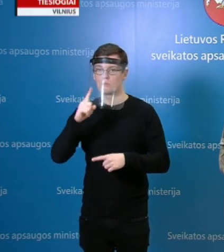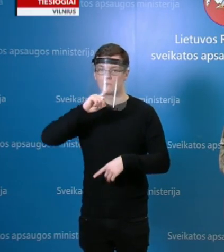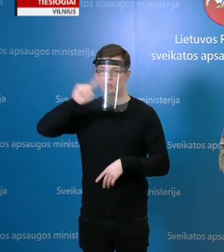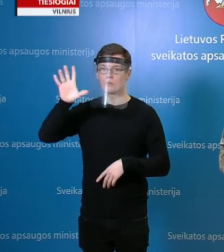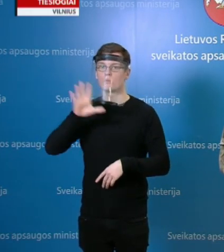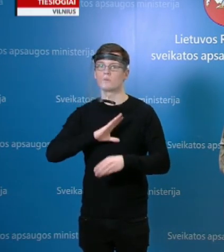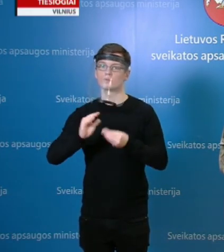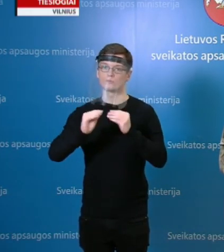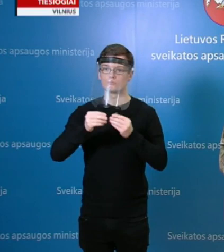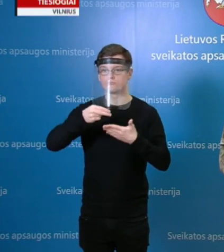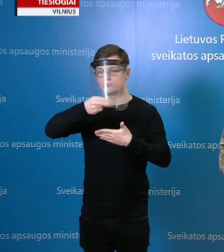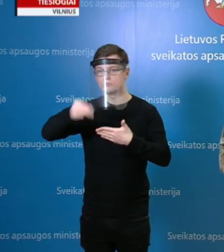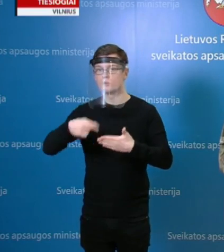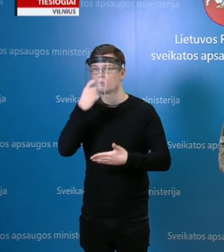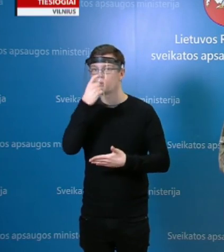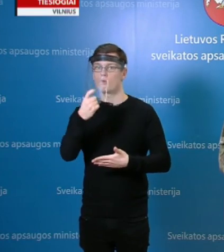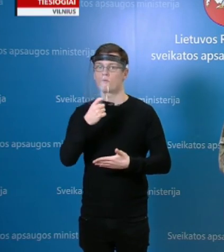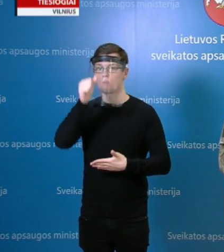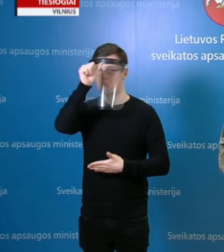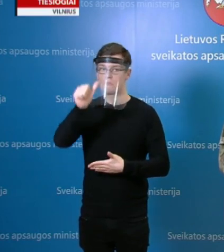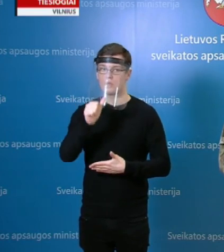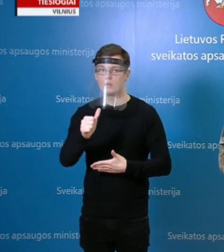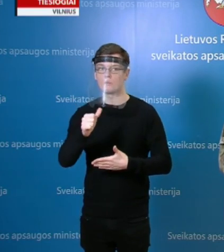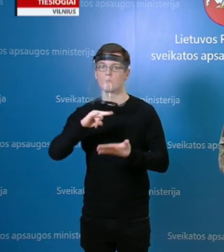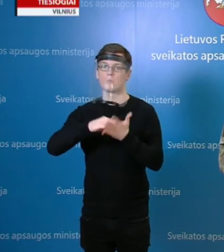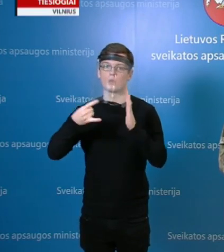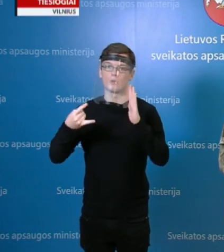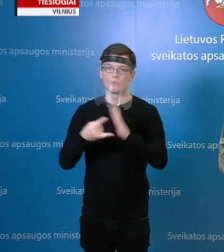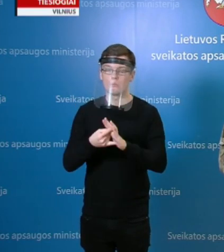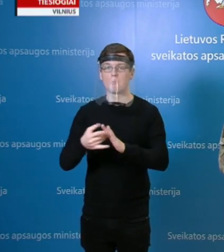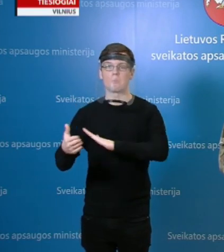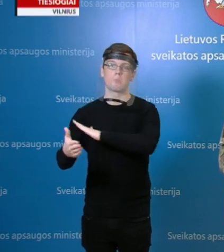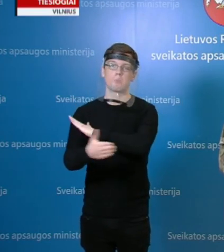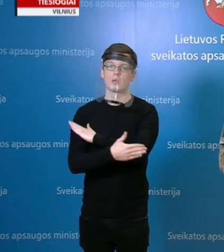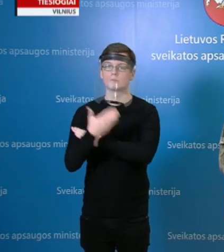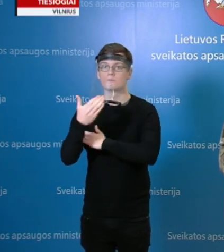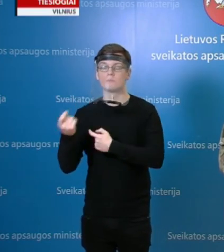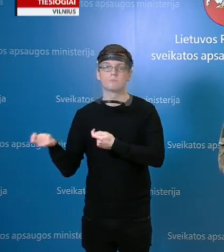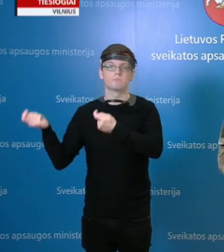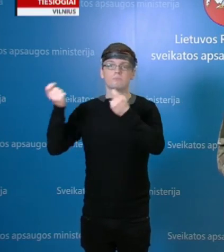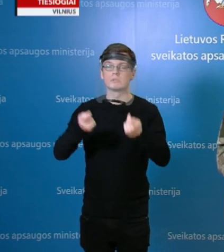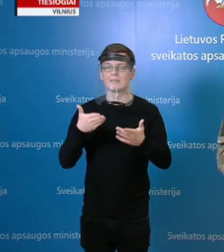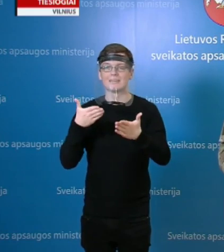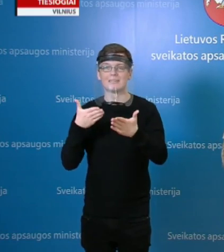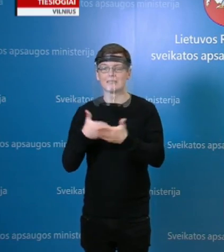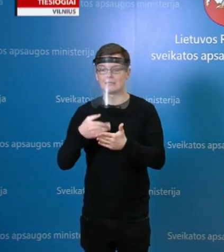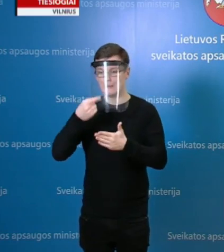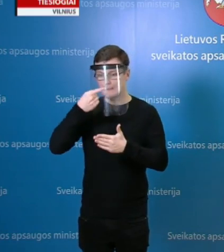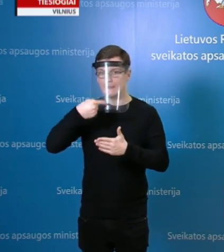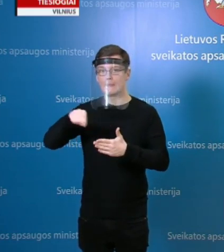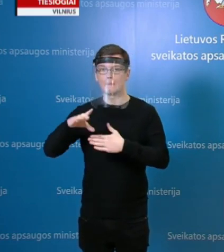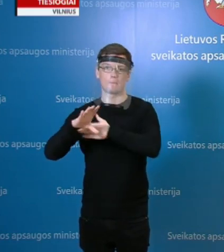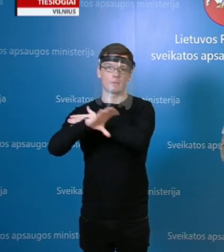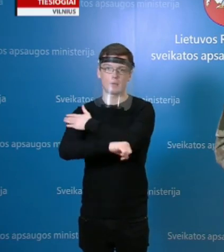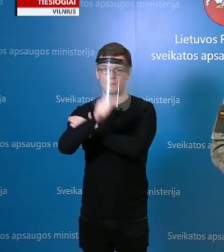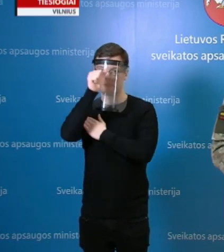kovo mėnesį ir planuojame, kad paskutinės apsaugos priemonių pozicijos atvyks iki šio mėnesio galo. Ką